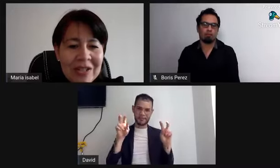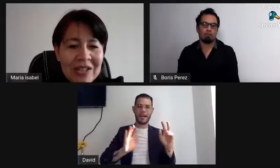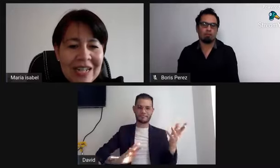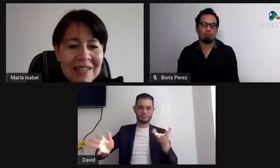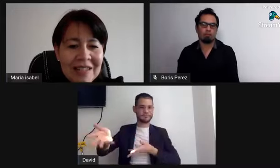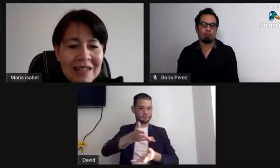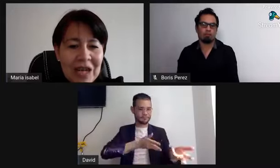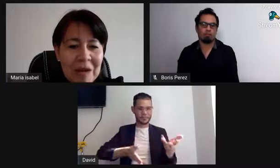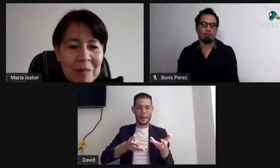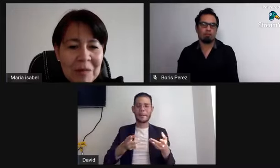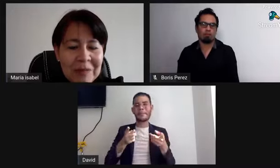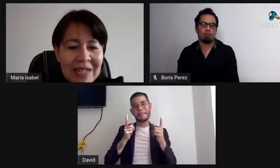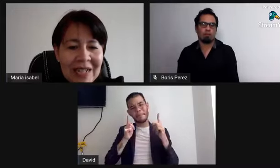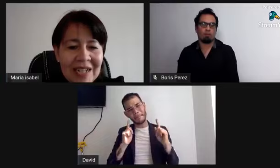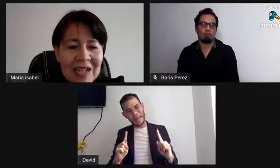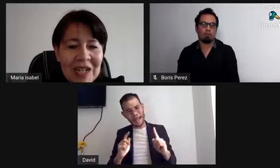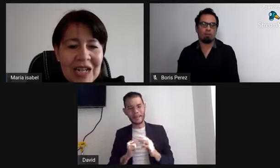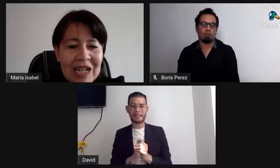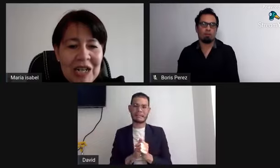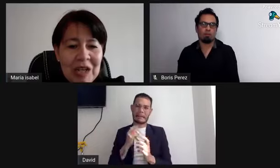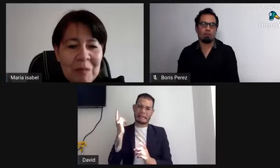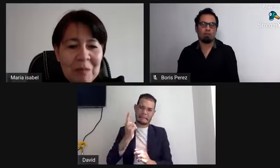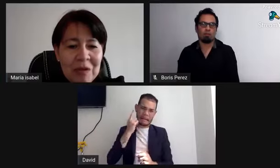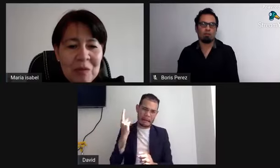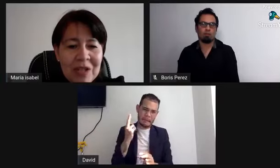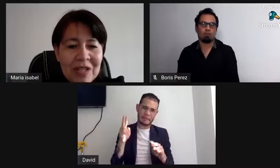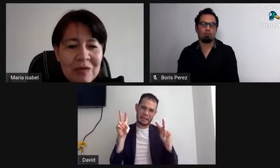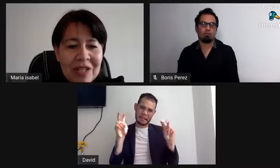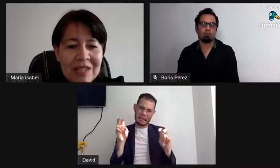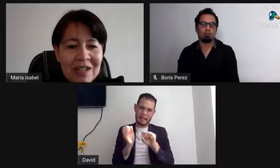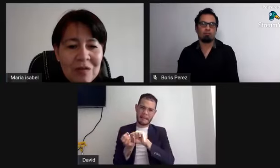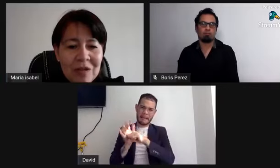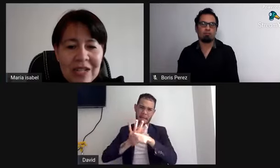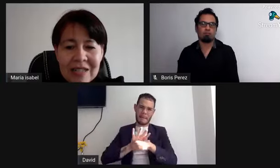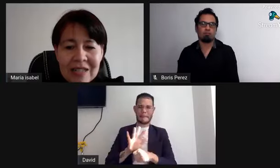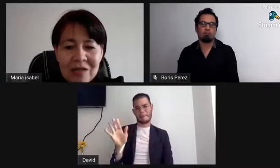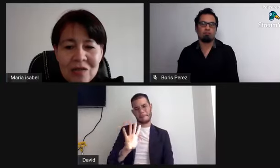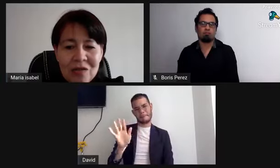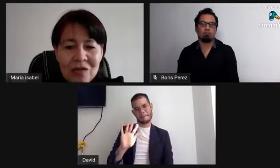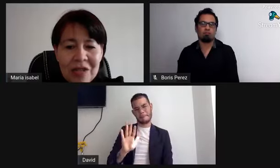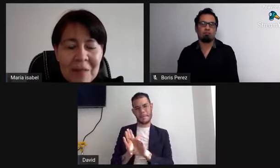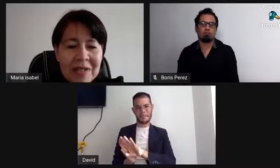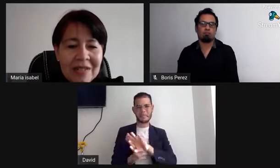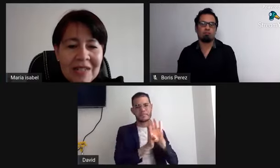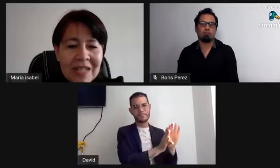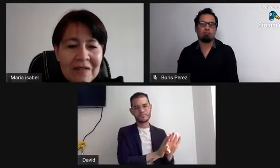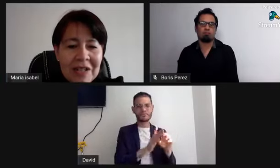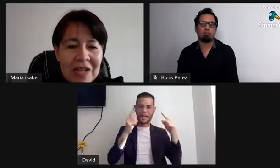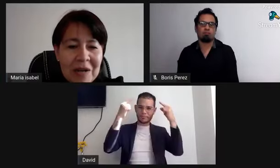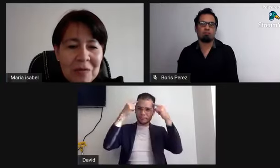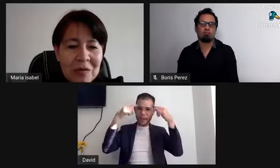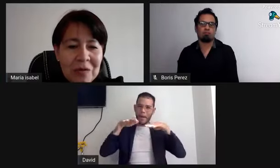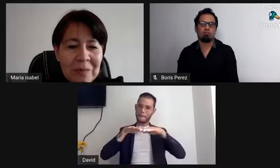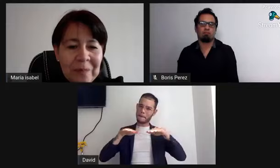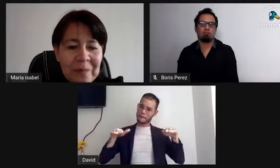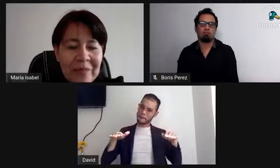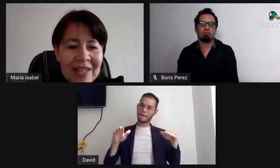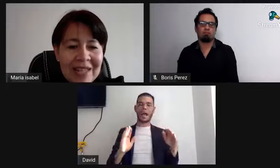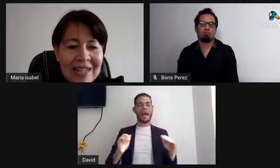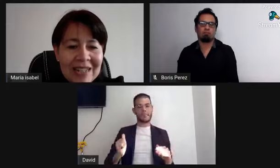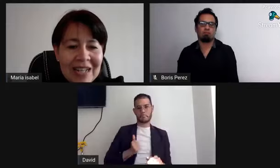para aprovechar este tiempo, podemos hacer unas tertulias con los temas que